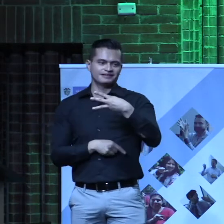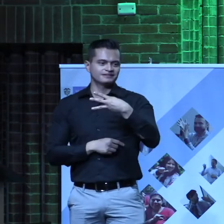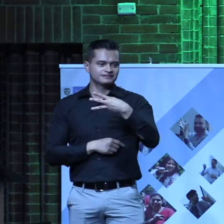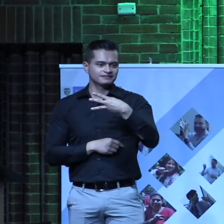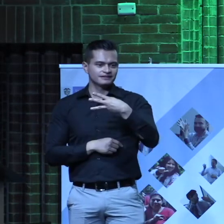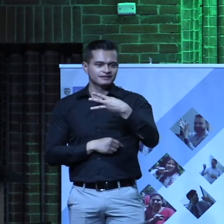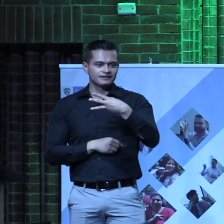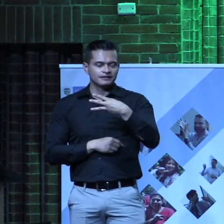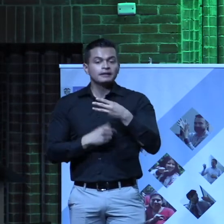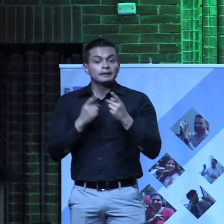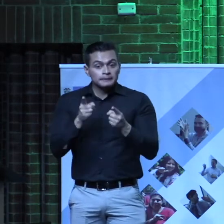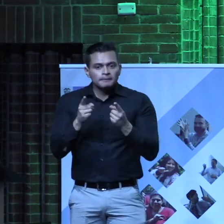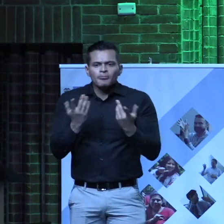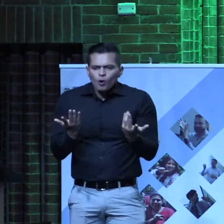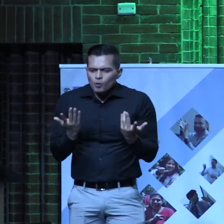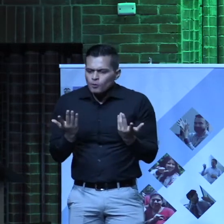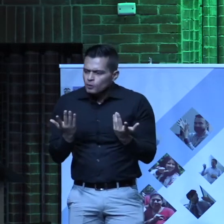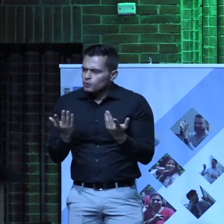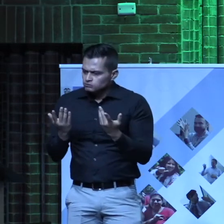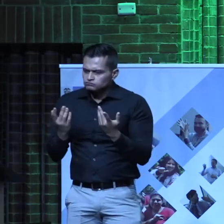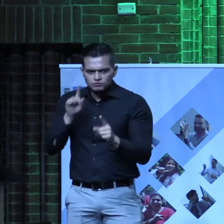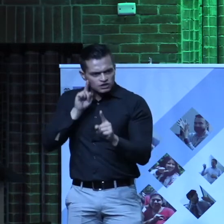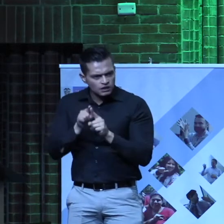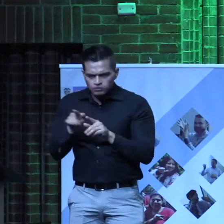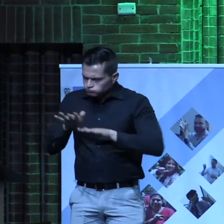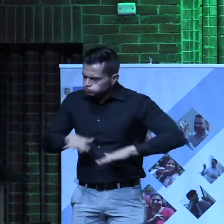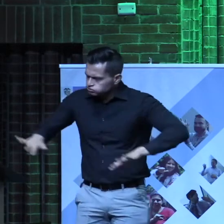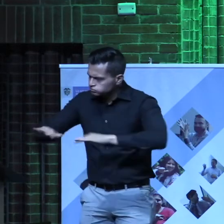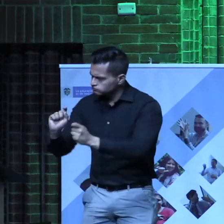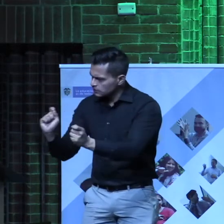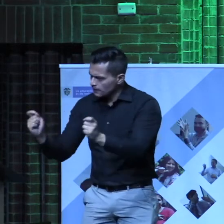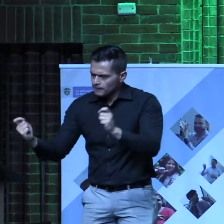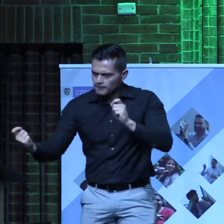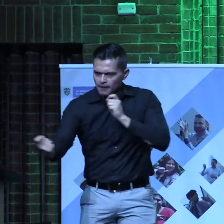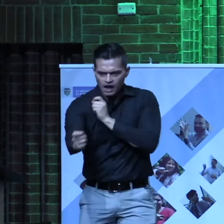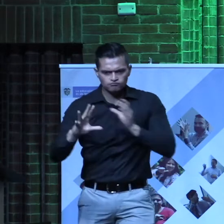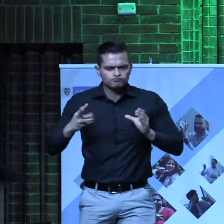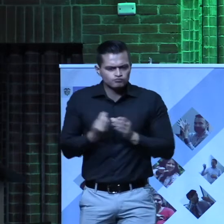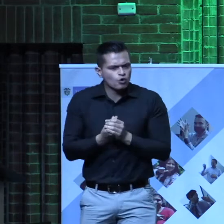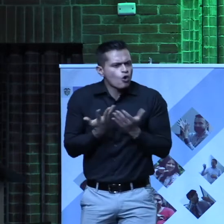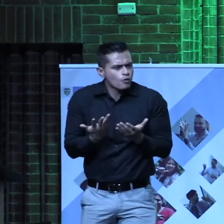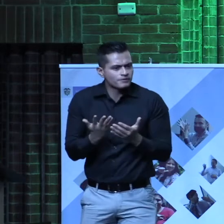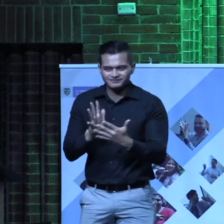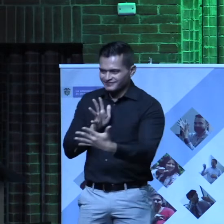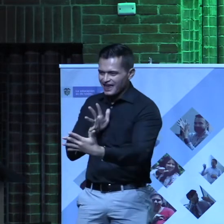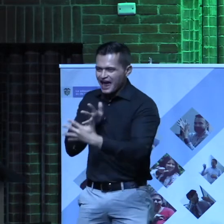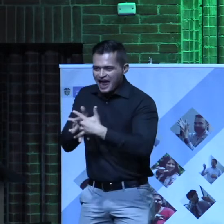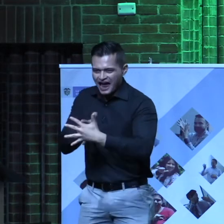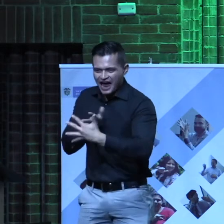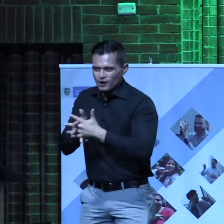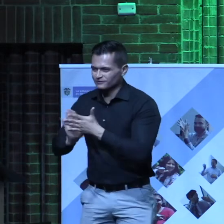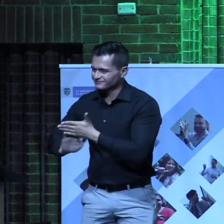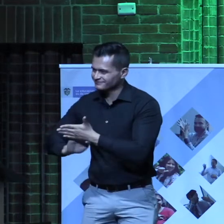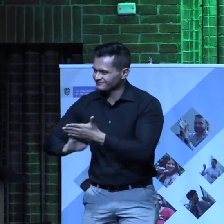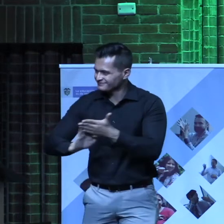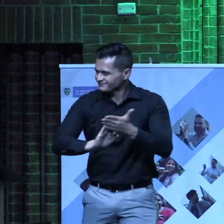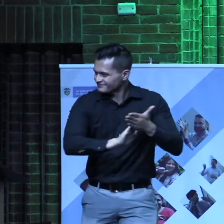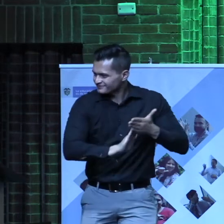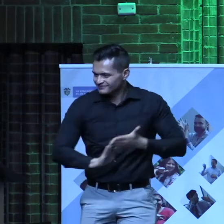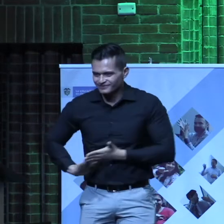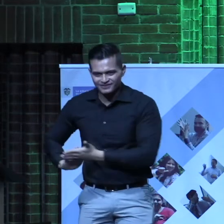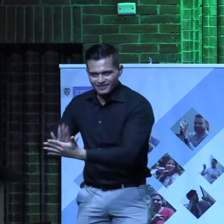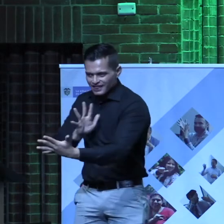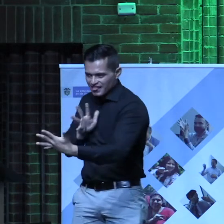poder realizar esa inclusión existe, son los ajustes razonables. Los ajustes razonables permiten